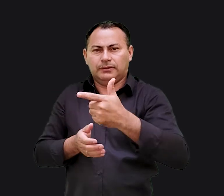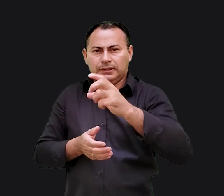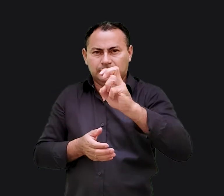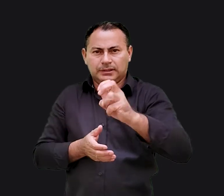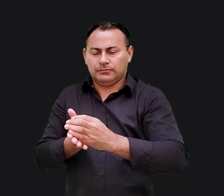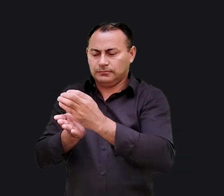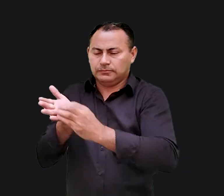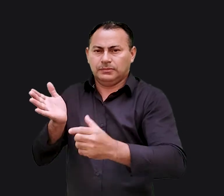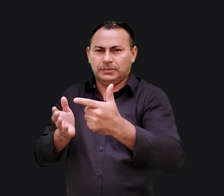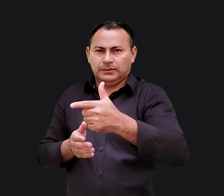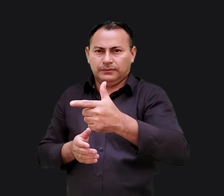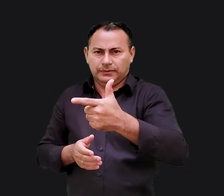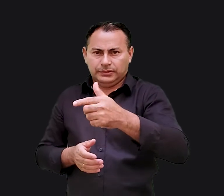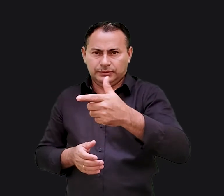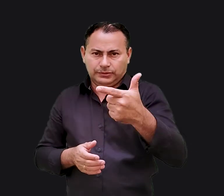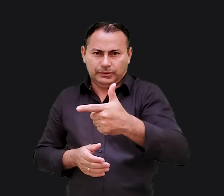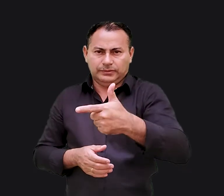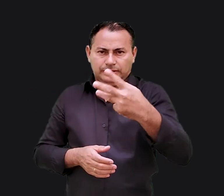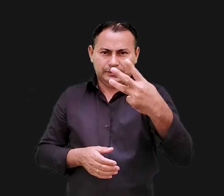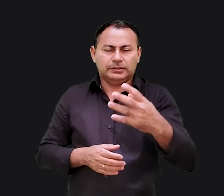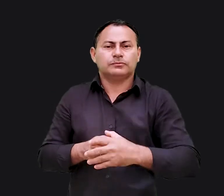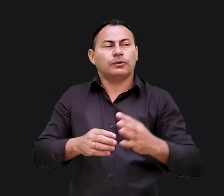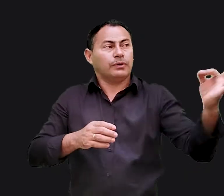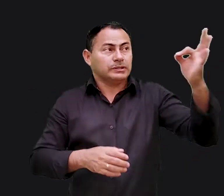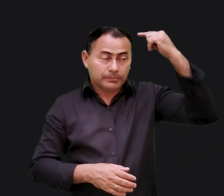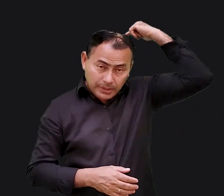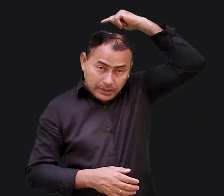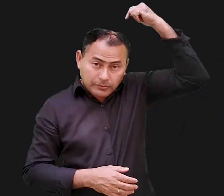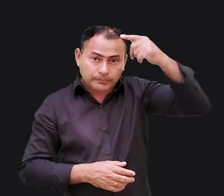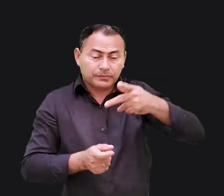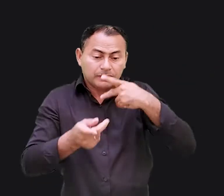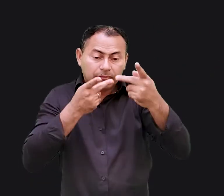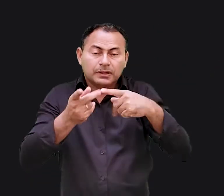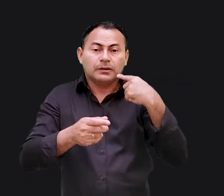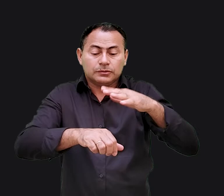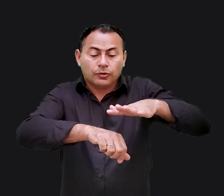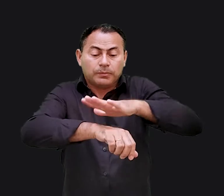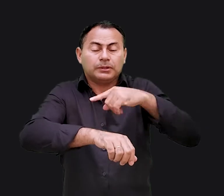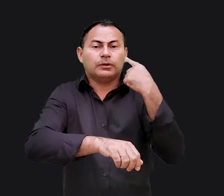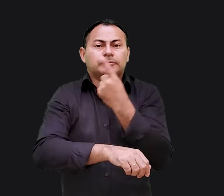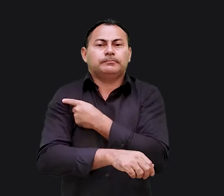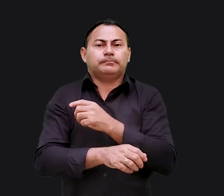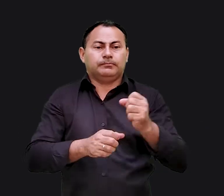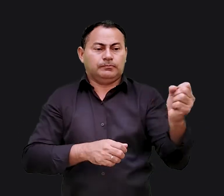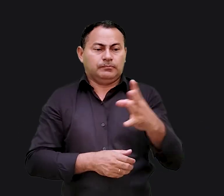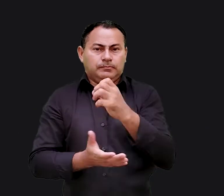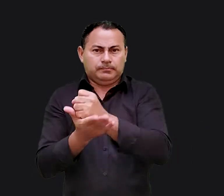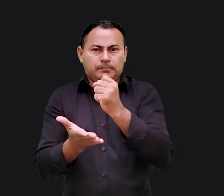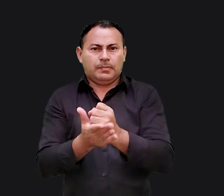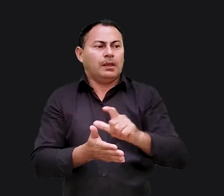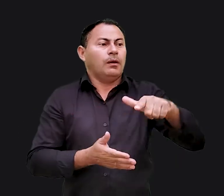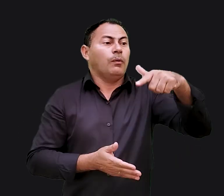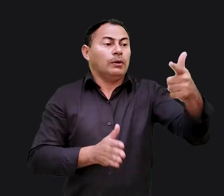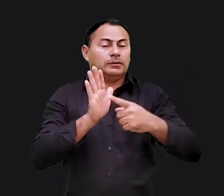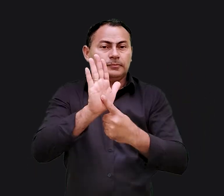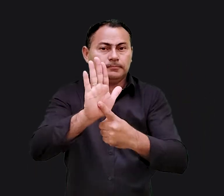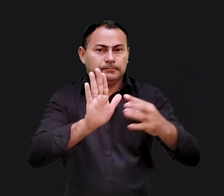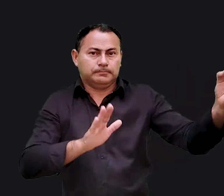23, como evidências de que o Espírito habita em nós. O Novo Testamento ensina que a outra evidência do Espírito